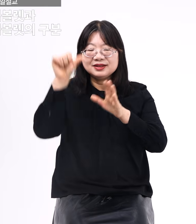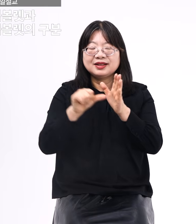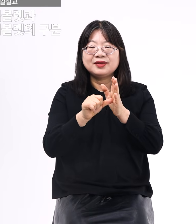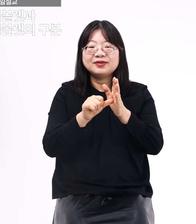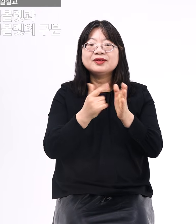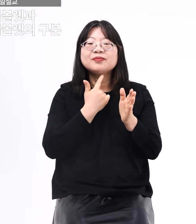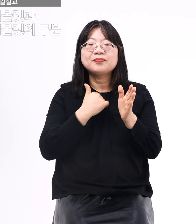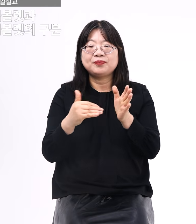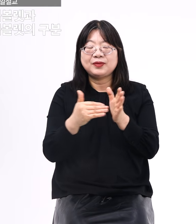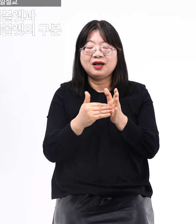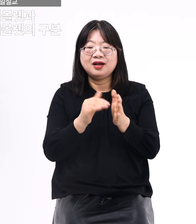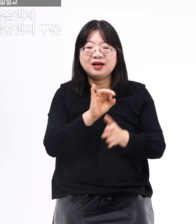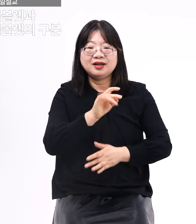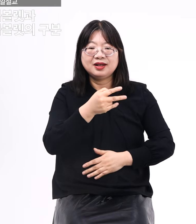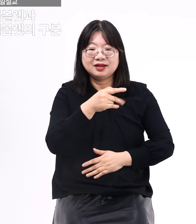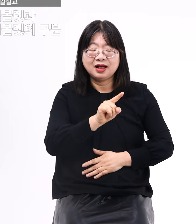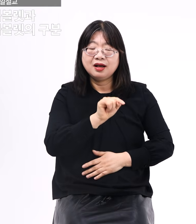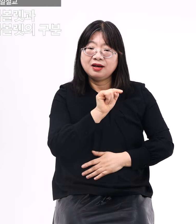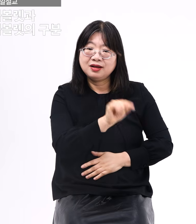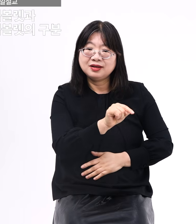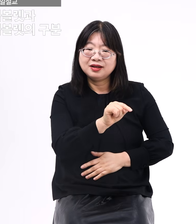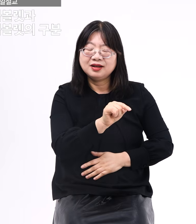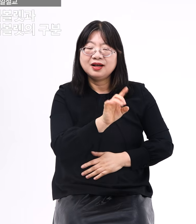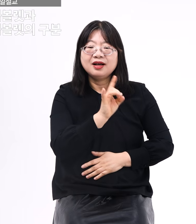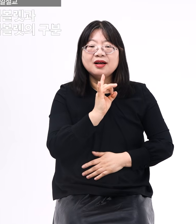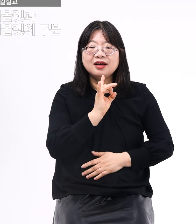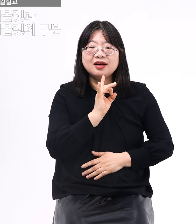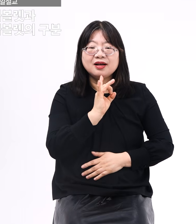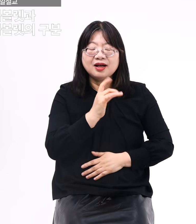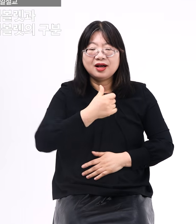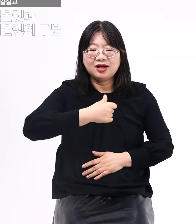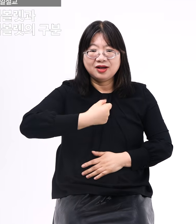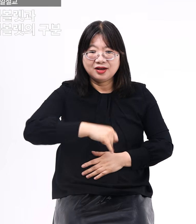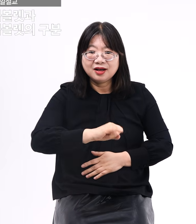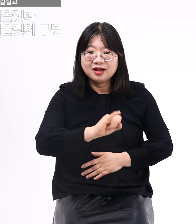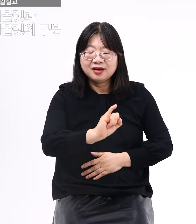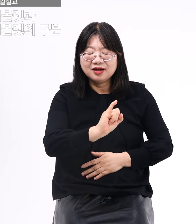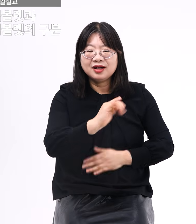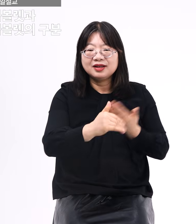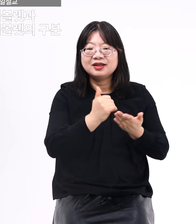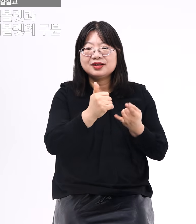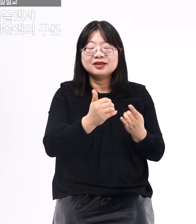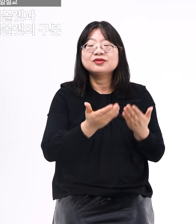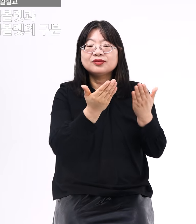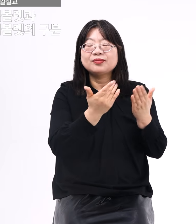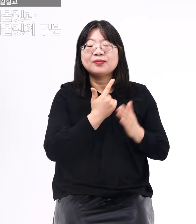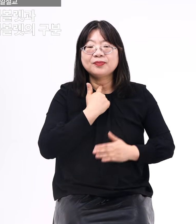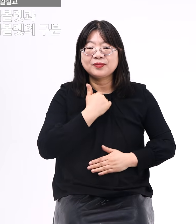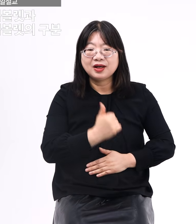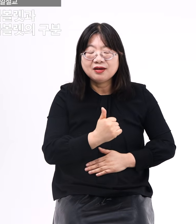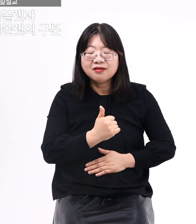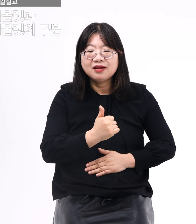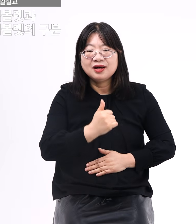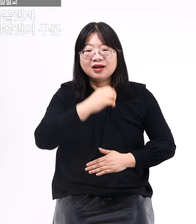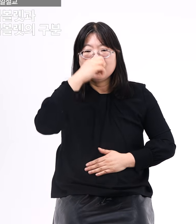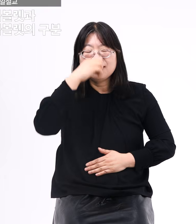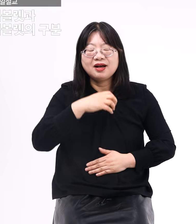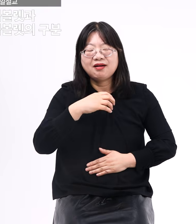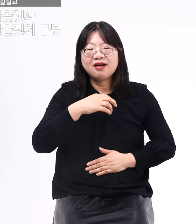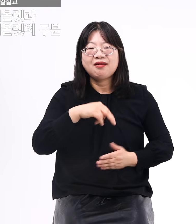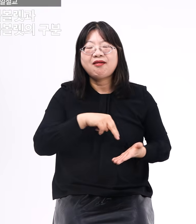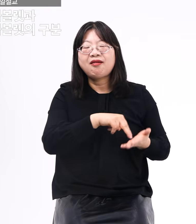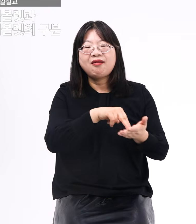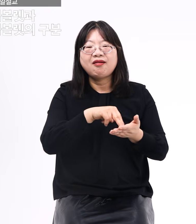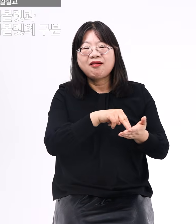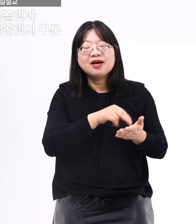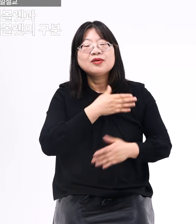꾸려왔어요. 입다는 그나마 하나밖에 없던 딸마저도 바쳐야 됐던 그냥